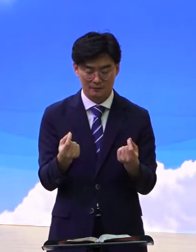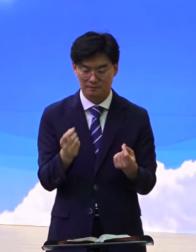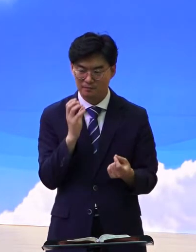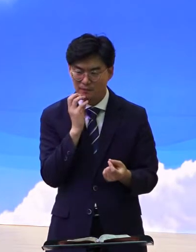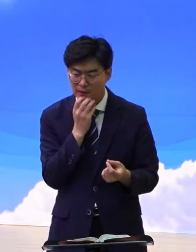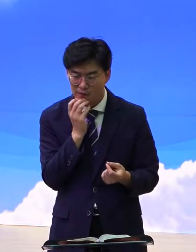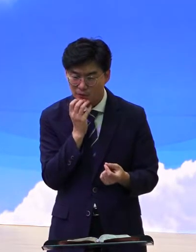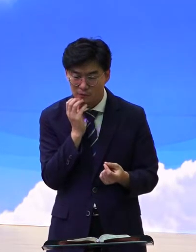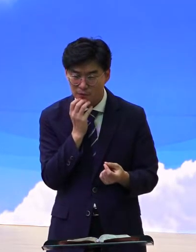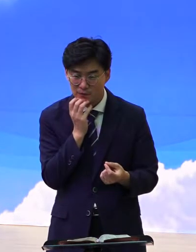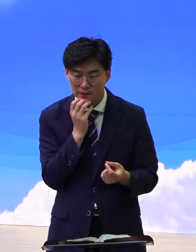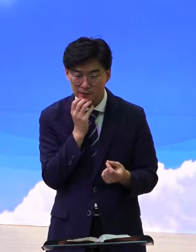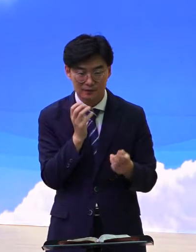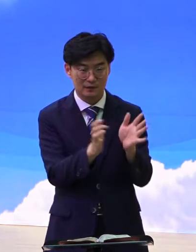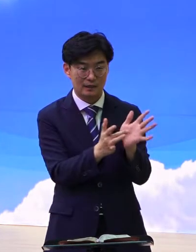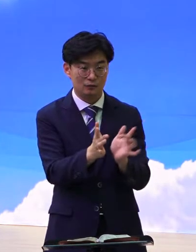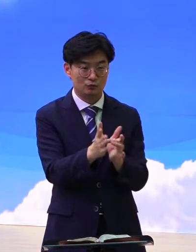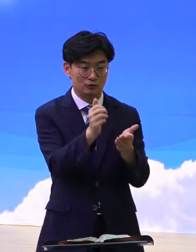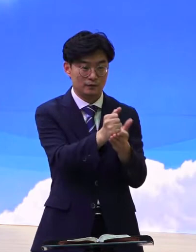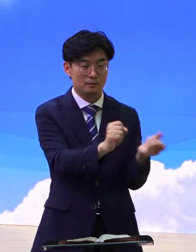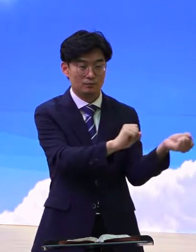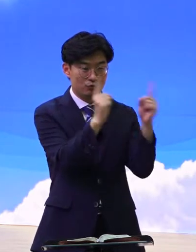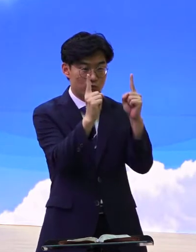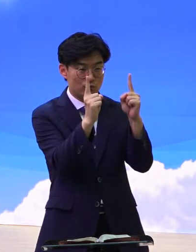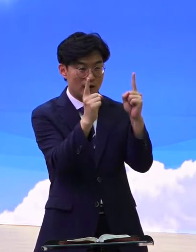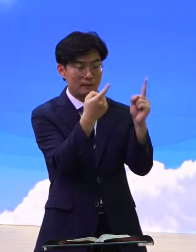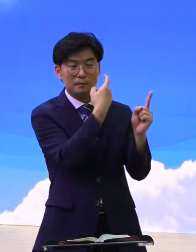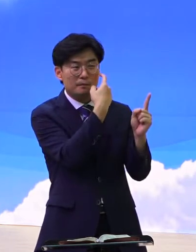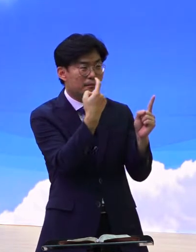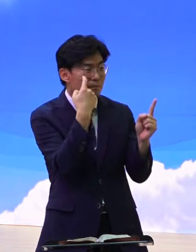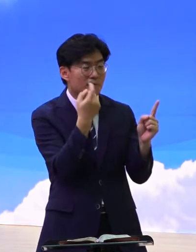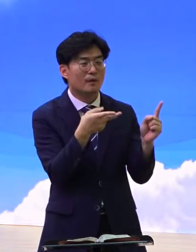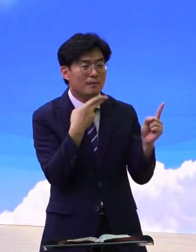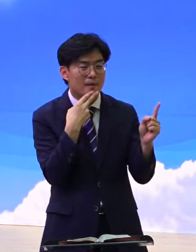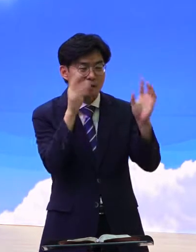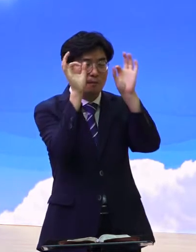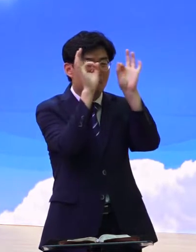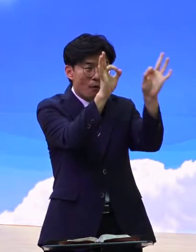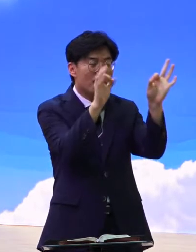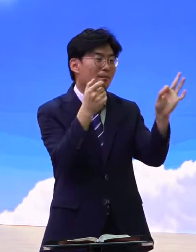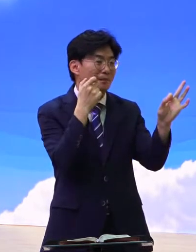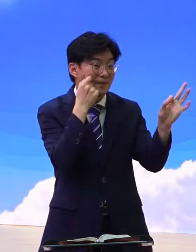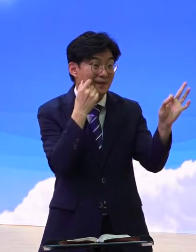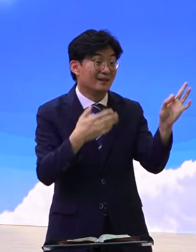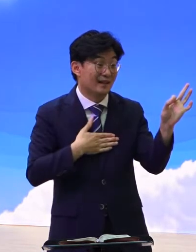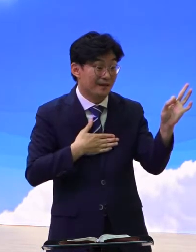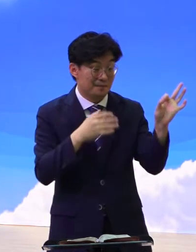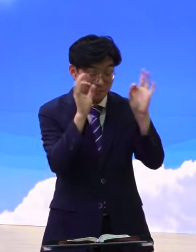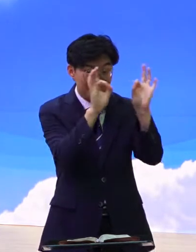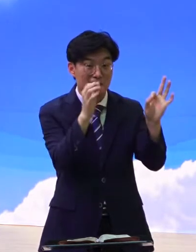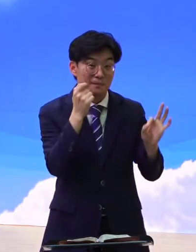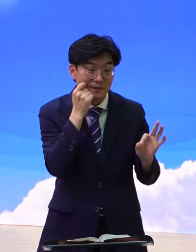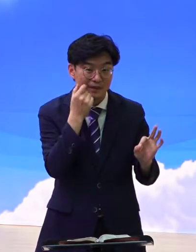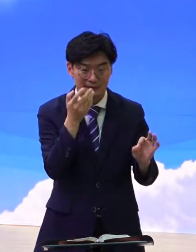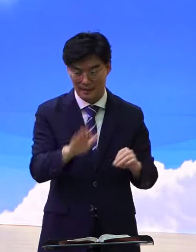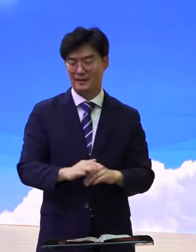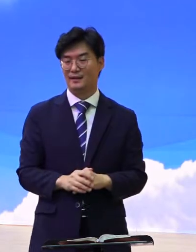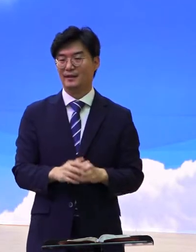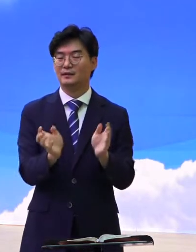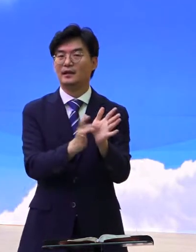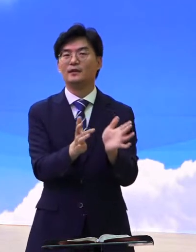직접 목격하지는 못했습니다. 그러나 우리는 베드로처럼 예수님은 부활하셨고 우리 인생의 주인